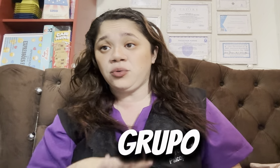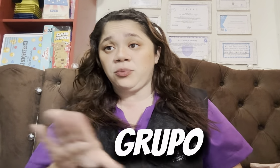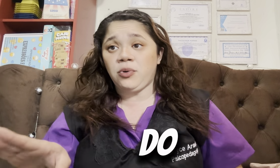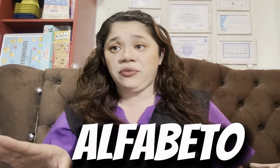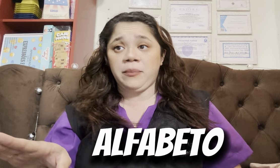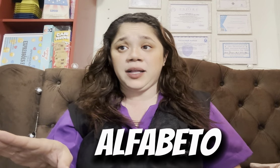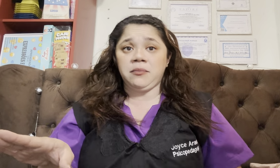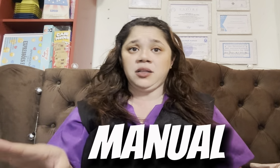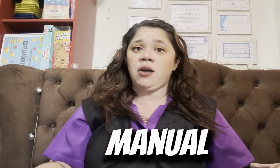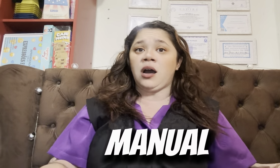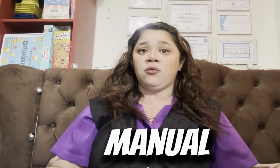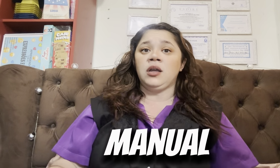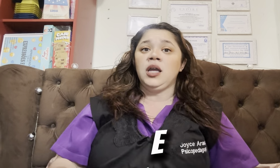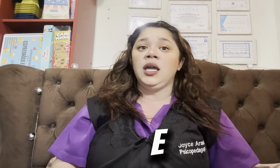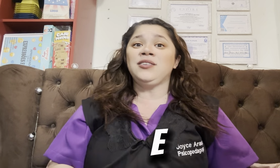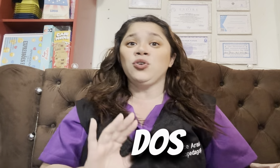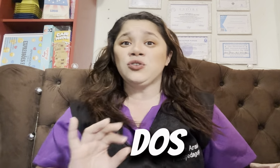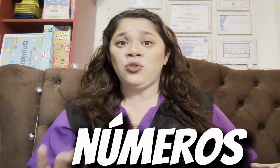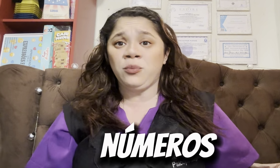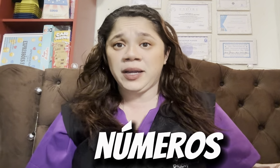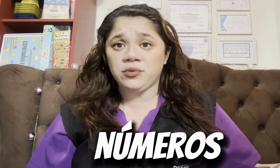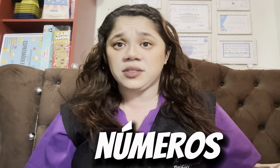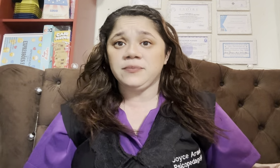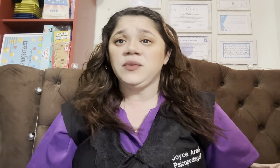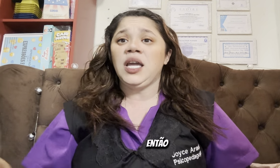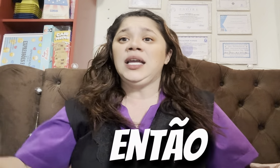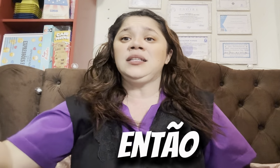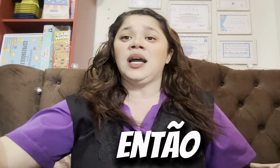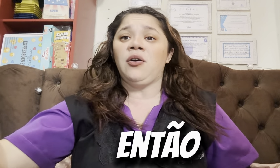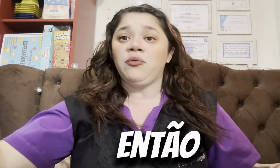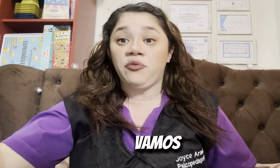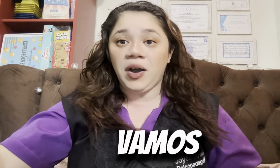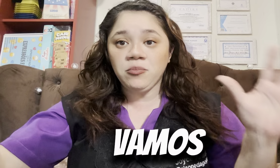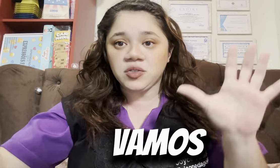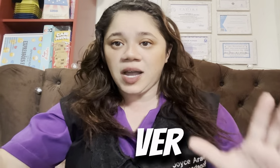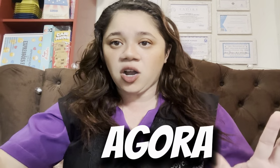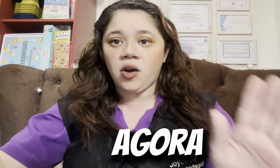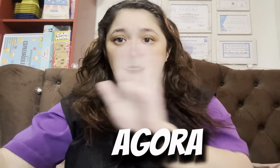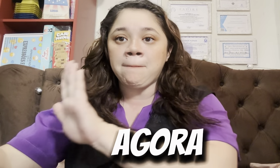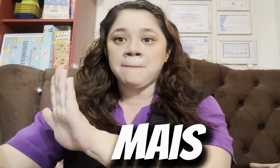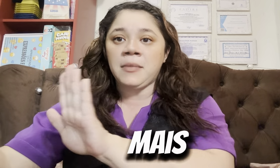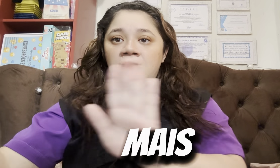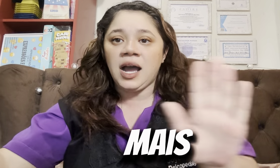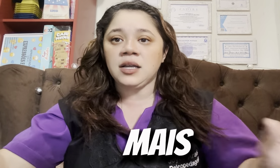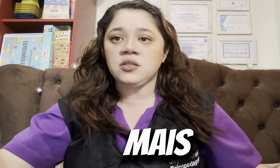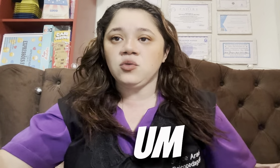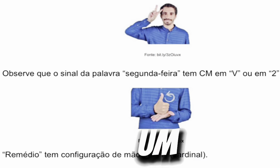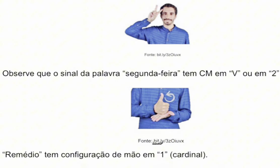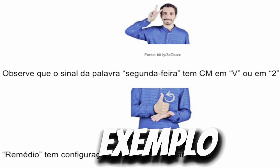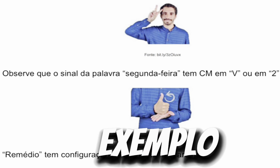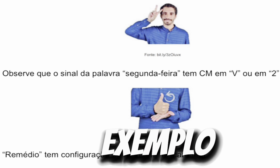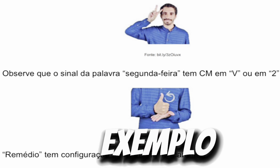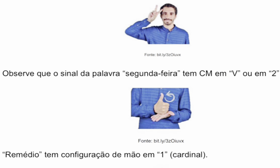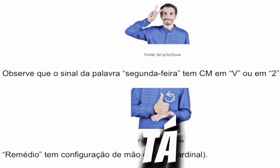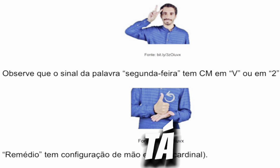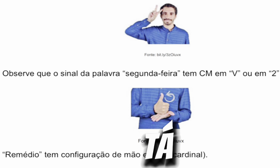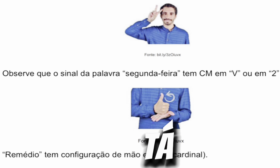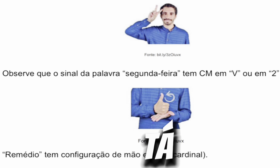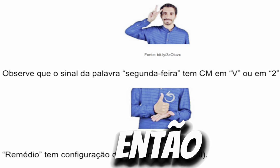grupo do alfabeto manual e dos números. Então, vamos ver agora mais um exemplo, tá?